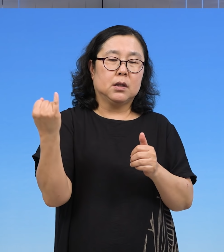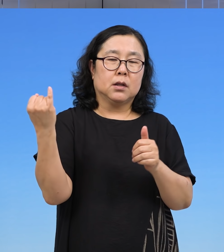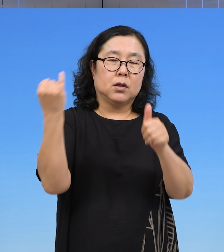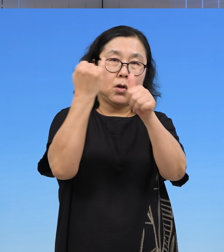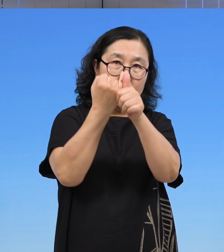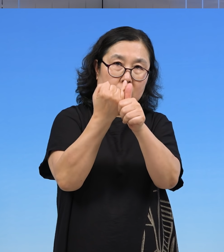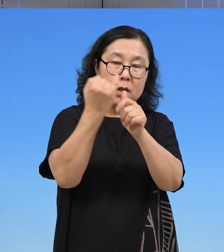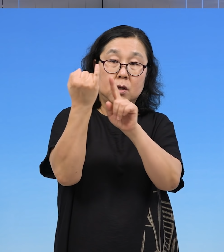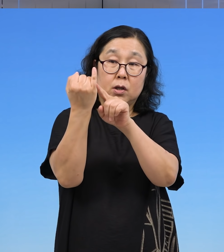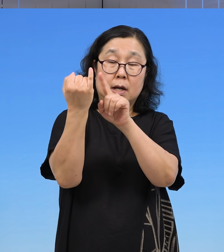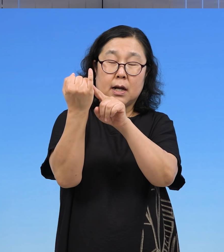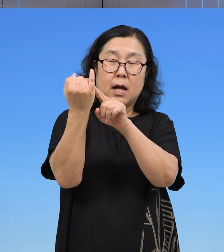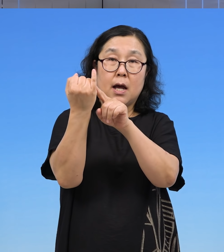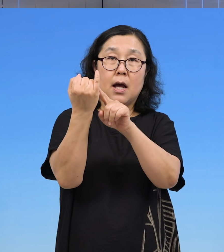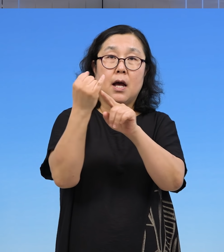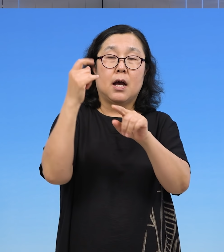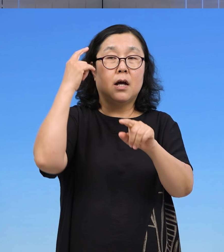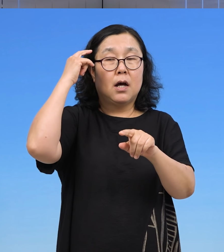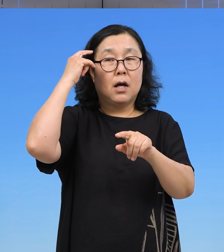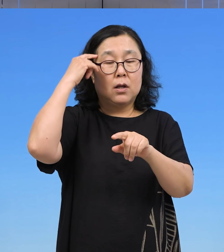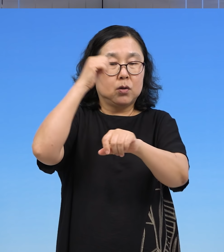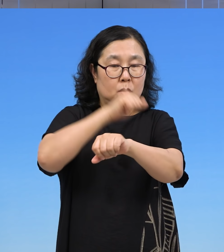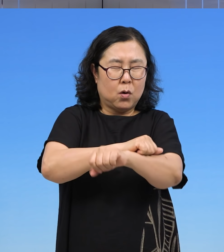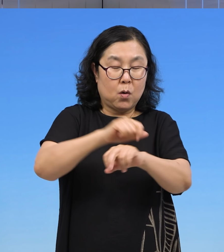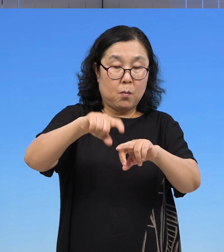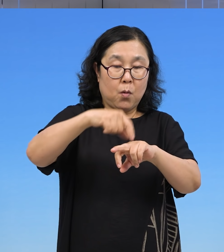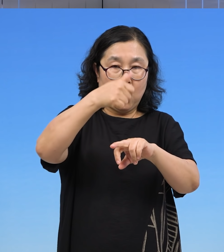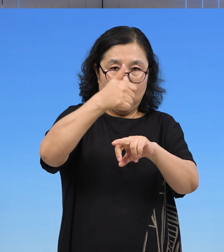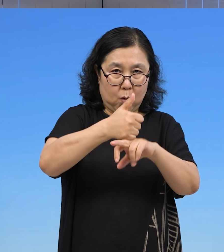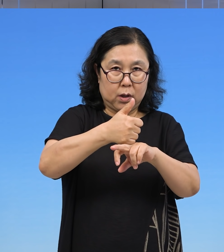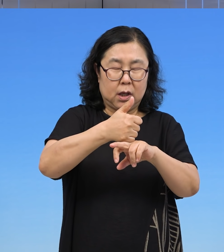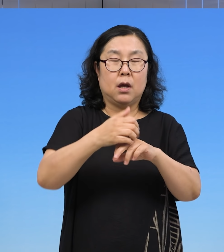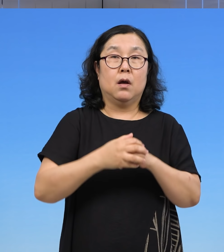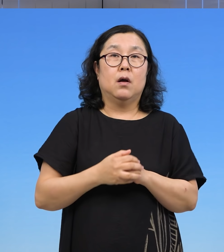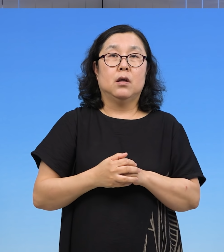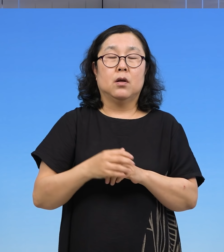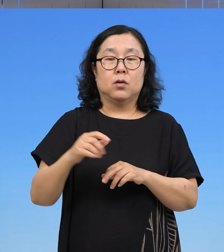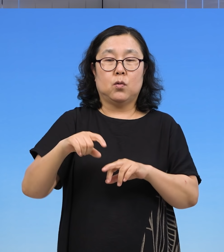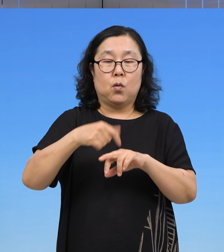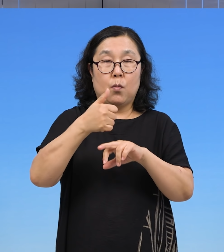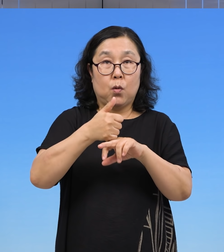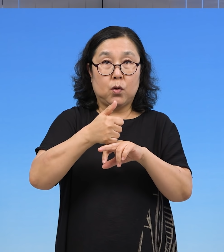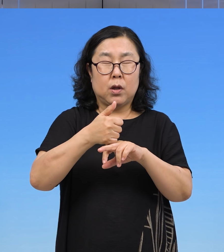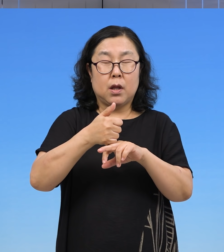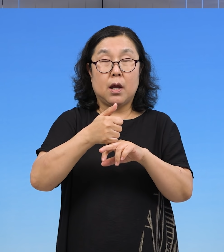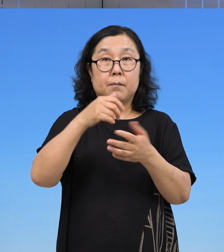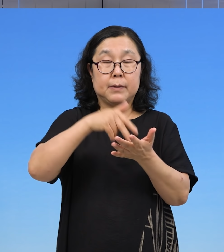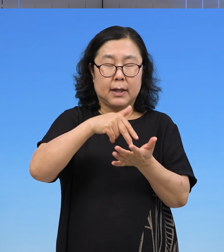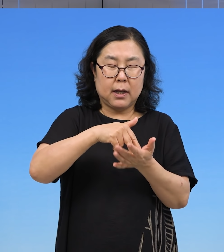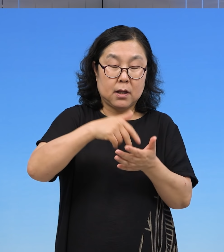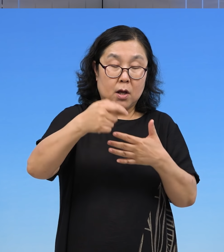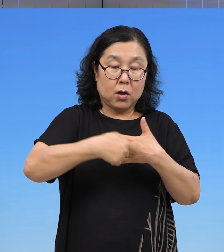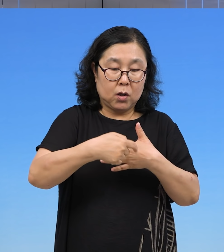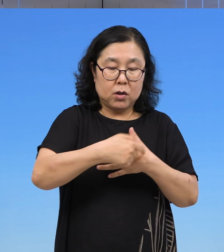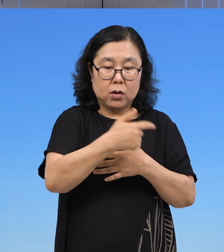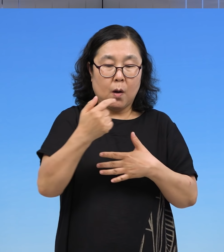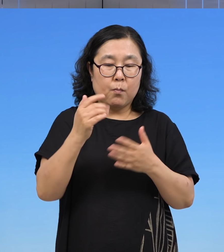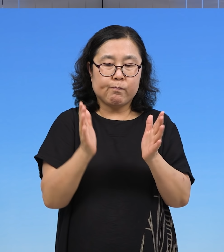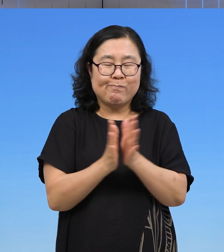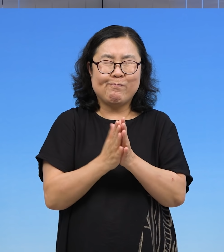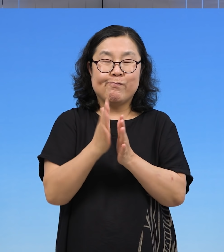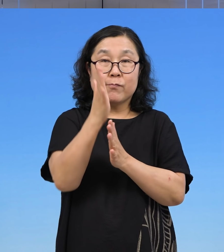그러니까 여러분 이 둘 사이에 둘째 아들로 태어난 이 솔로몬 입장에서 겉은